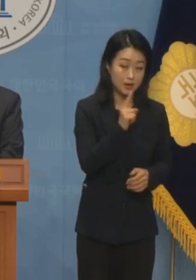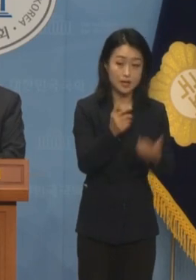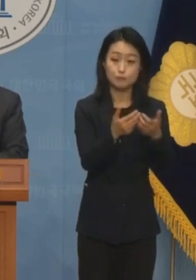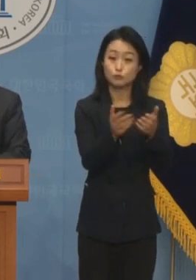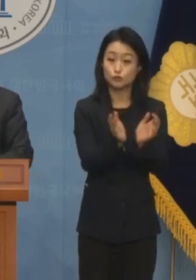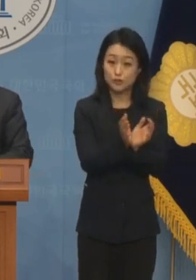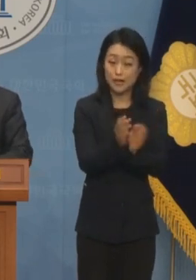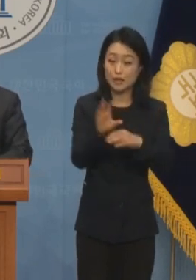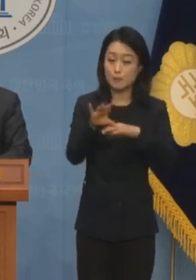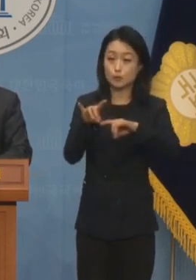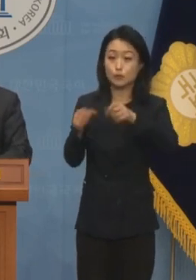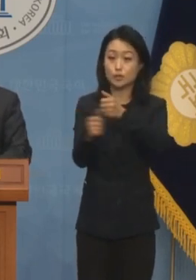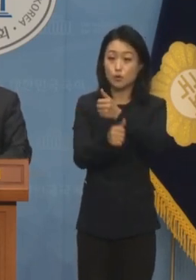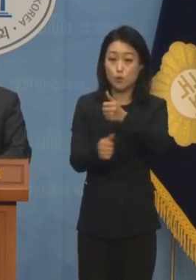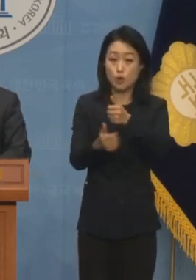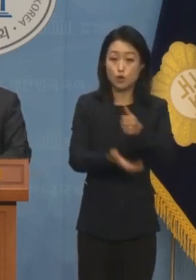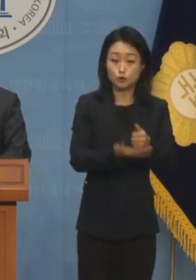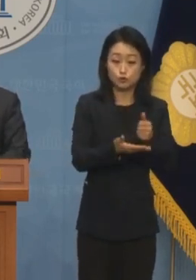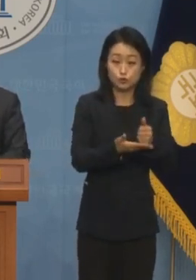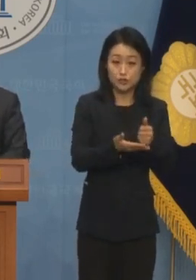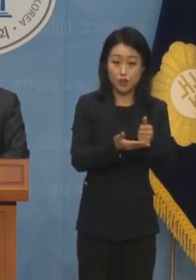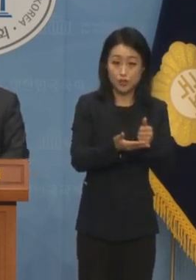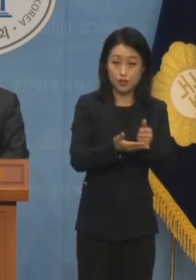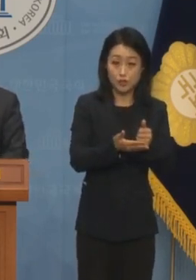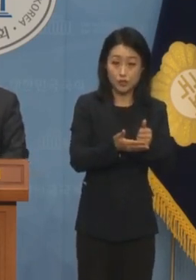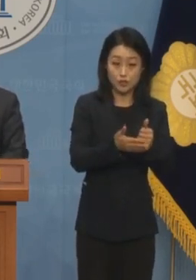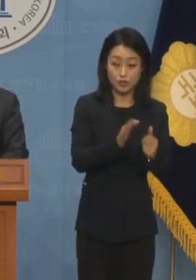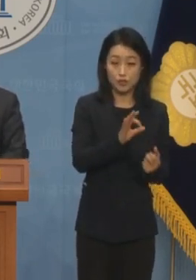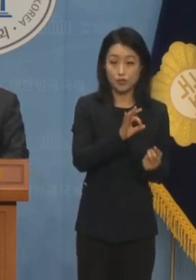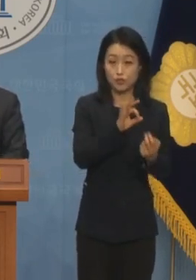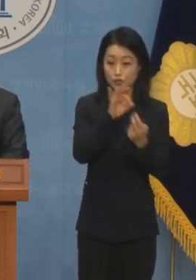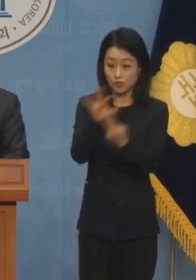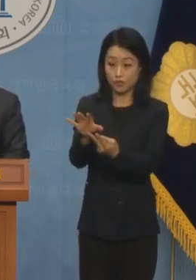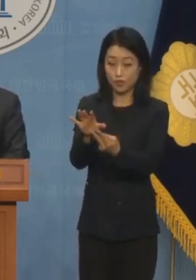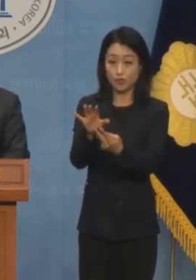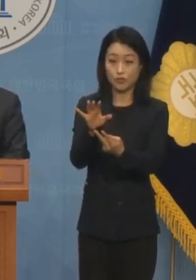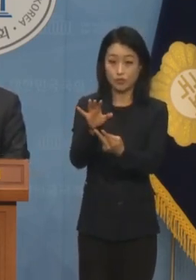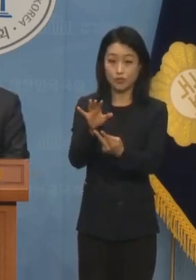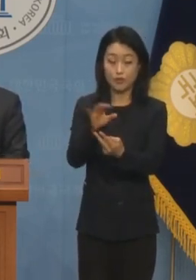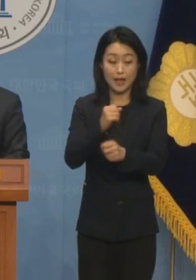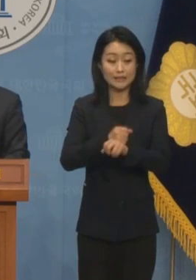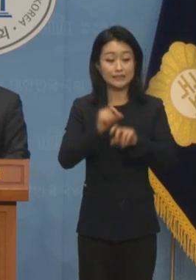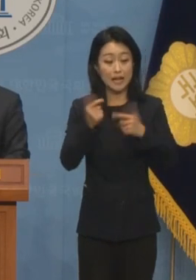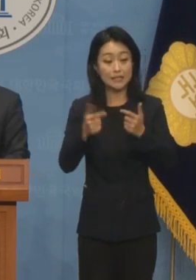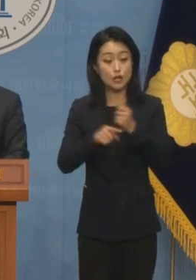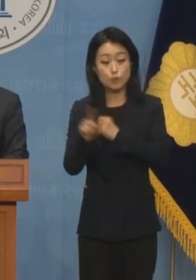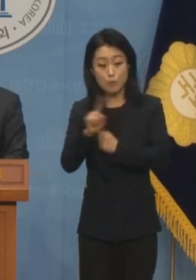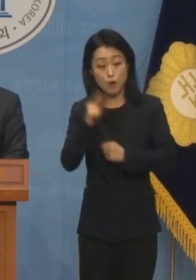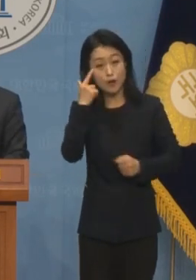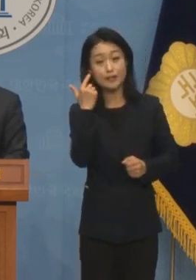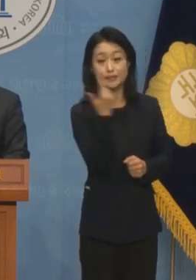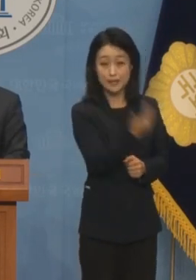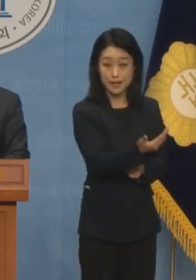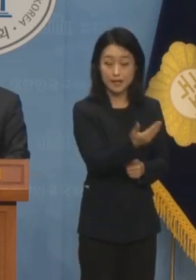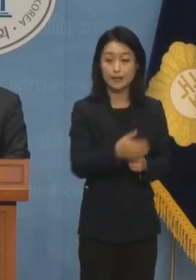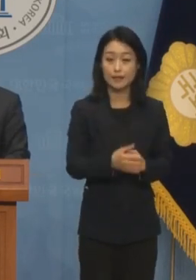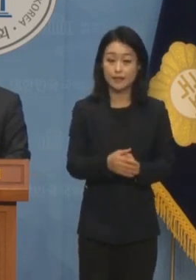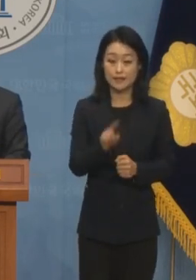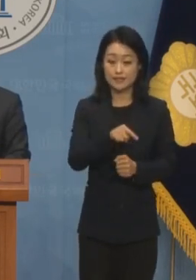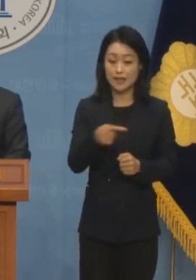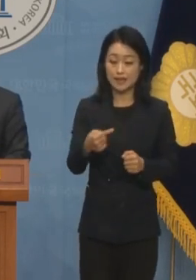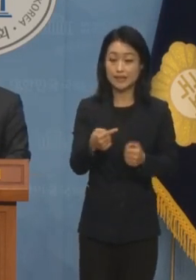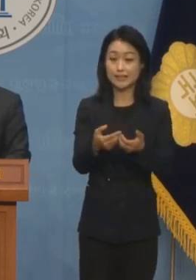왜 방통위원 추천을 안 하고 있느냐는 김재원 전 의원의 질문에 정당이